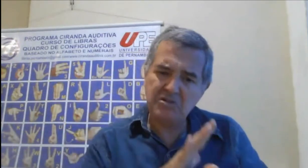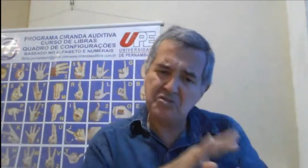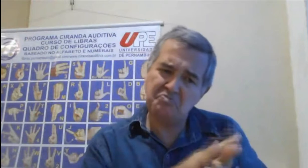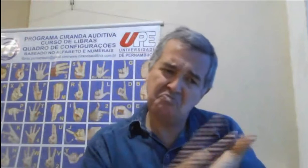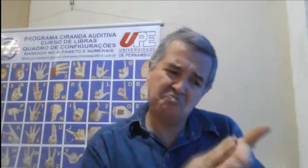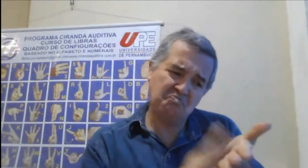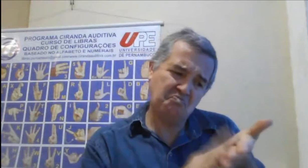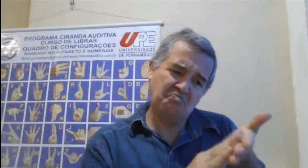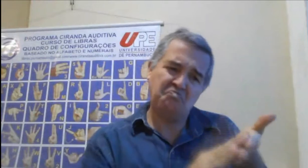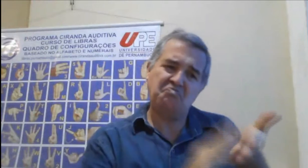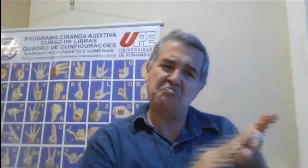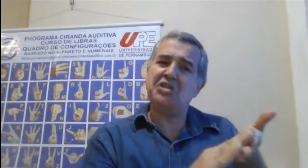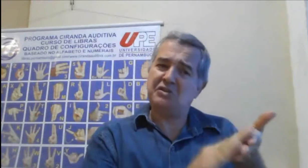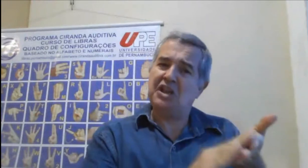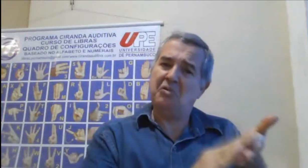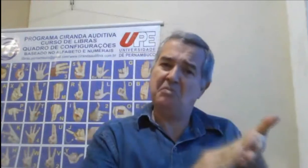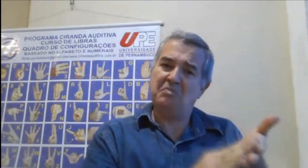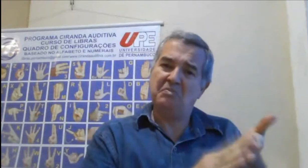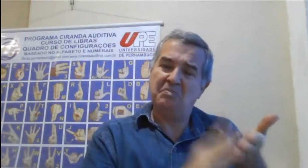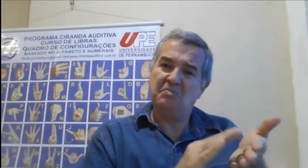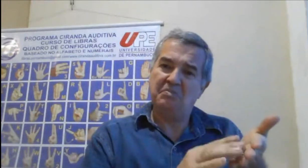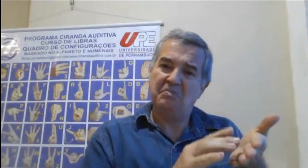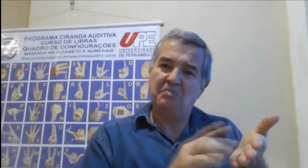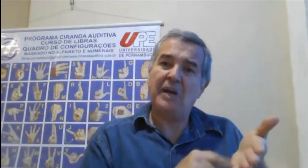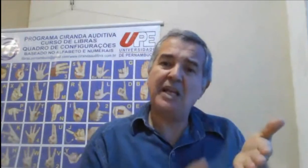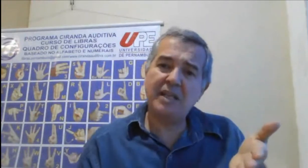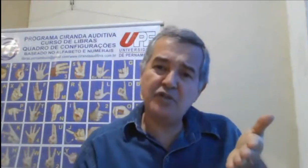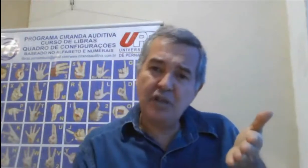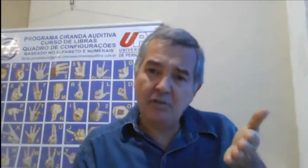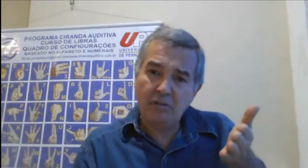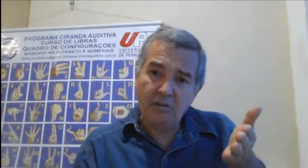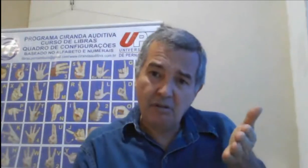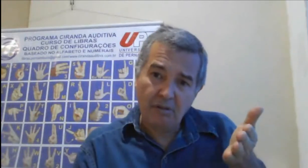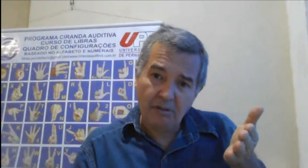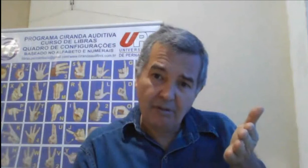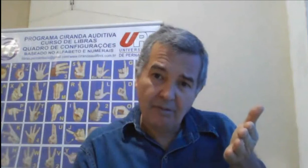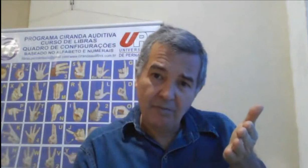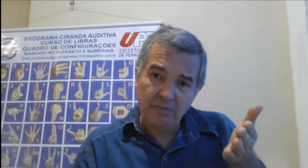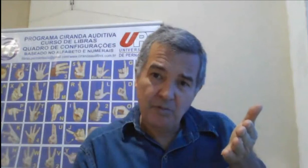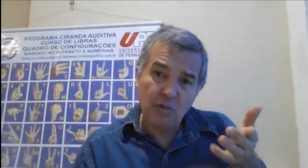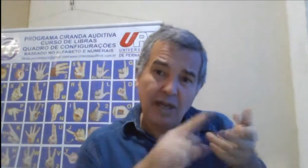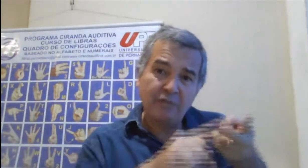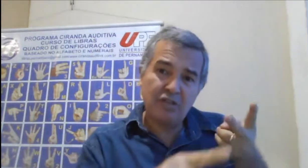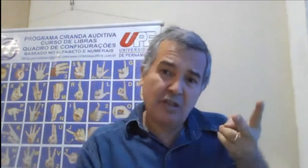Parabéns. Não estava o sinal. Para que serve o sinal? O que leva o